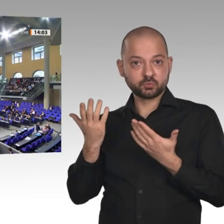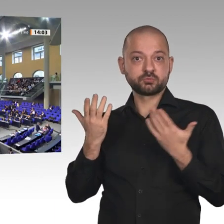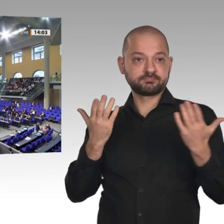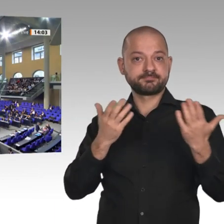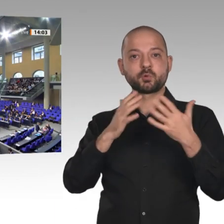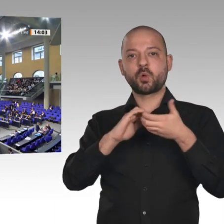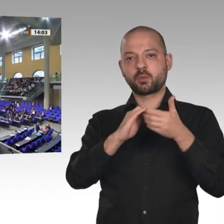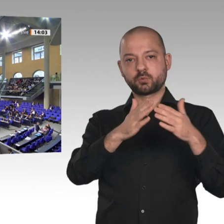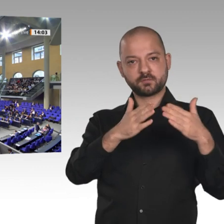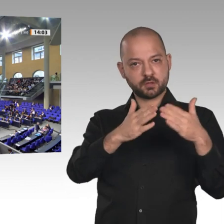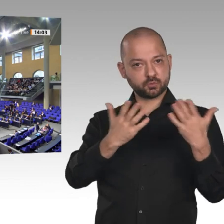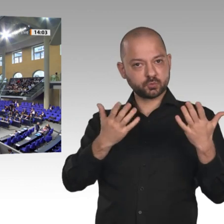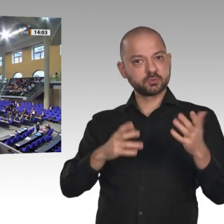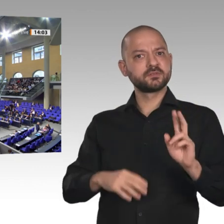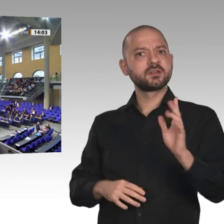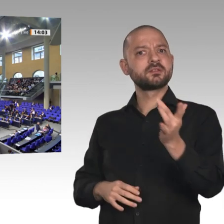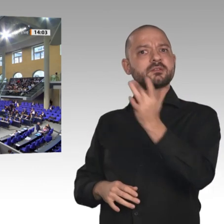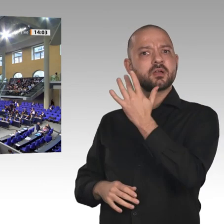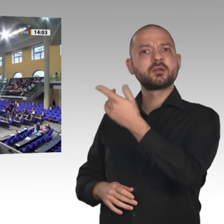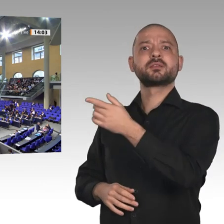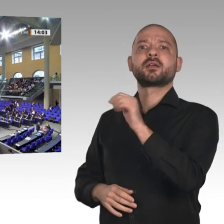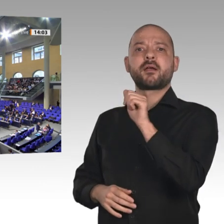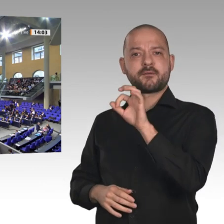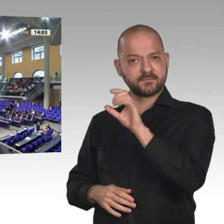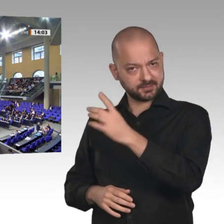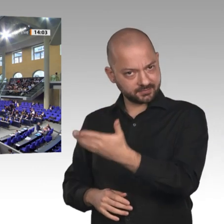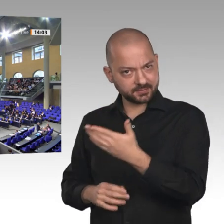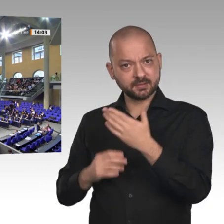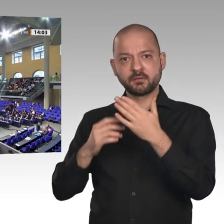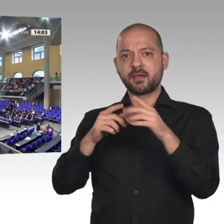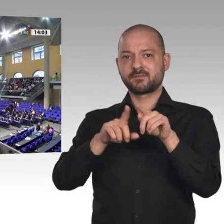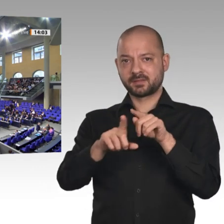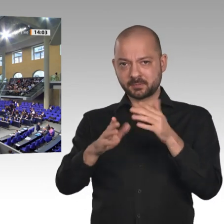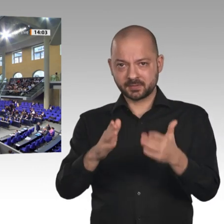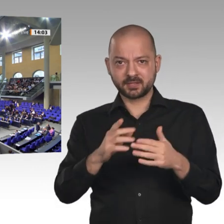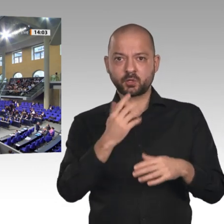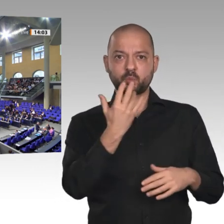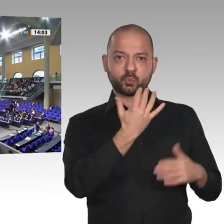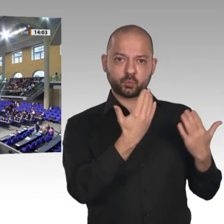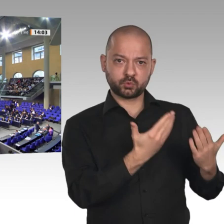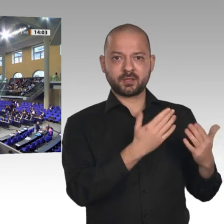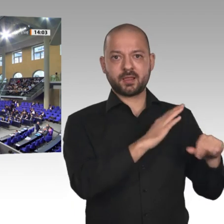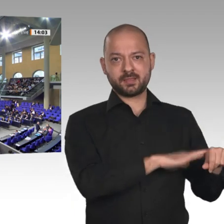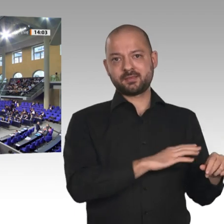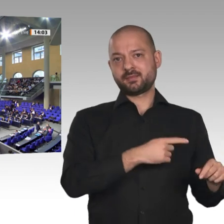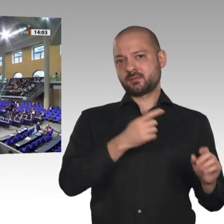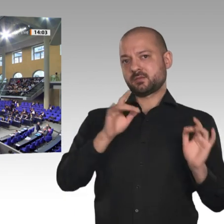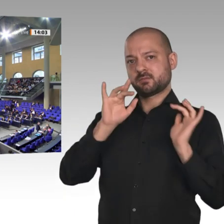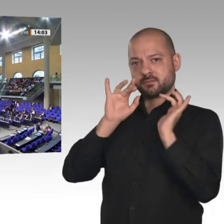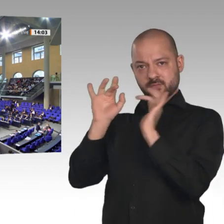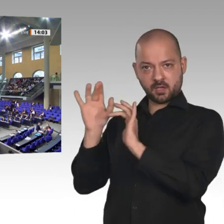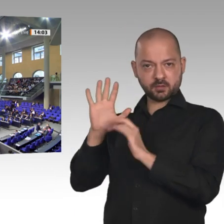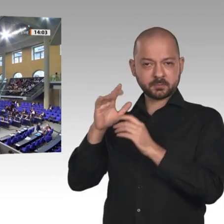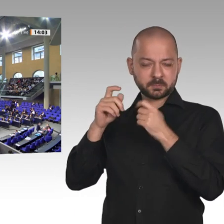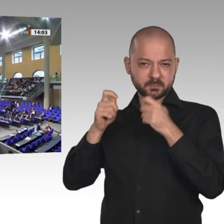Das sind die Koalitionsfraktionen. Wer stimmt dagegen? Die AfD-Fraktion, die FDP-Fraktion, die